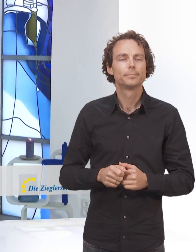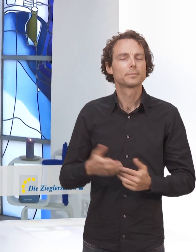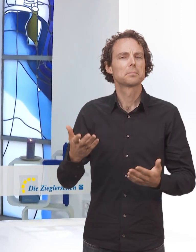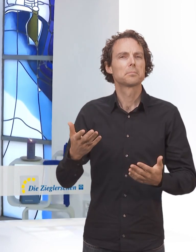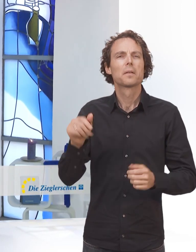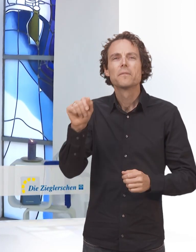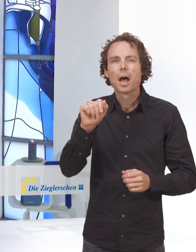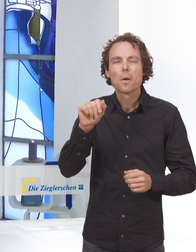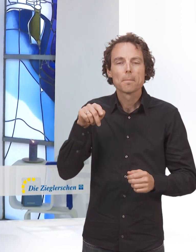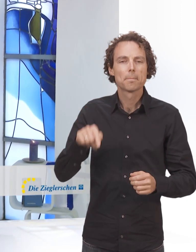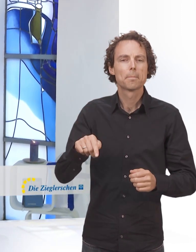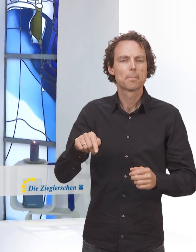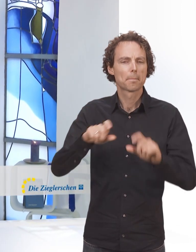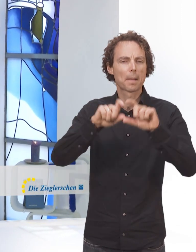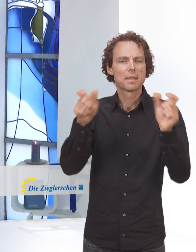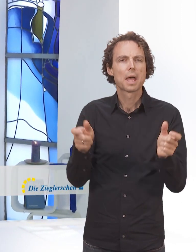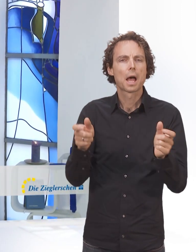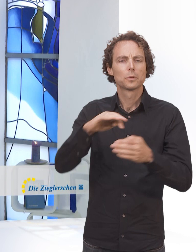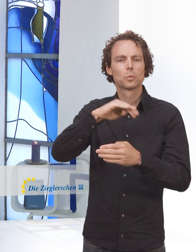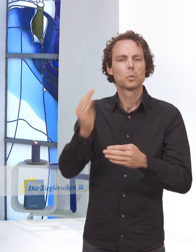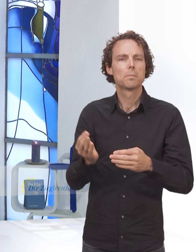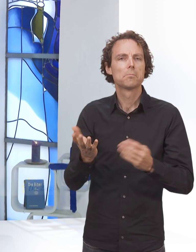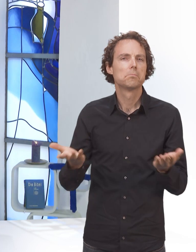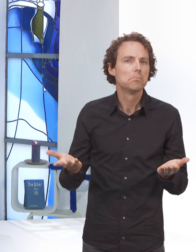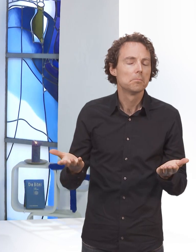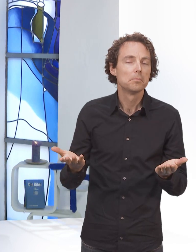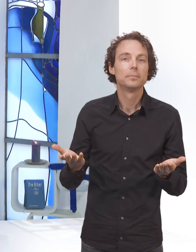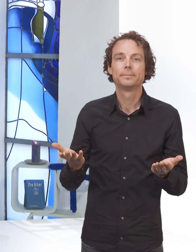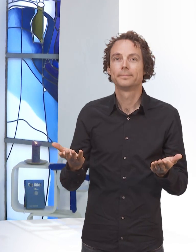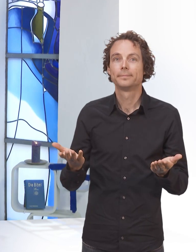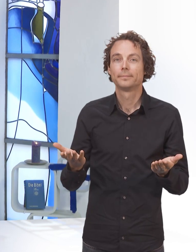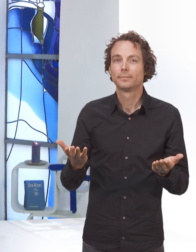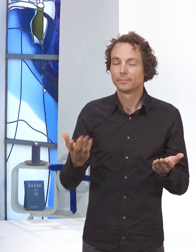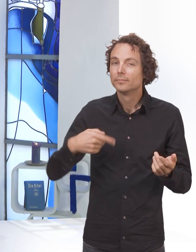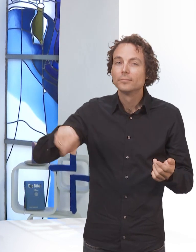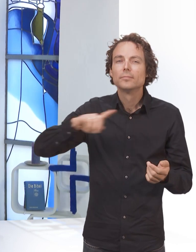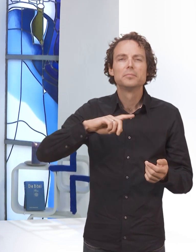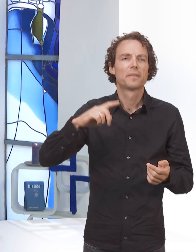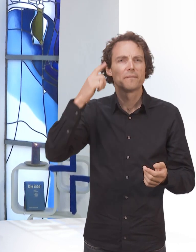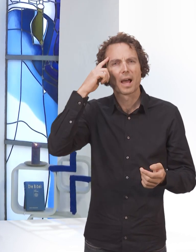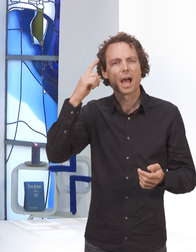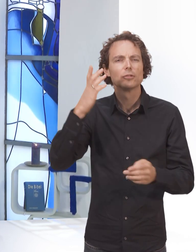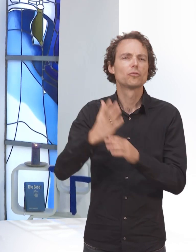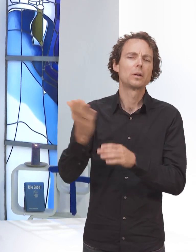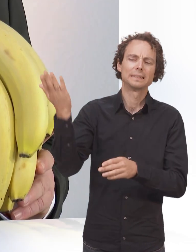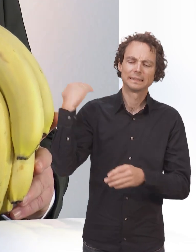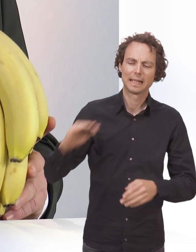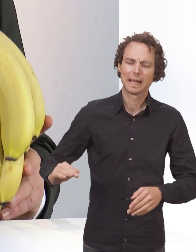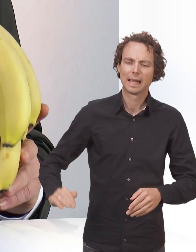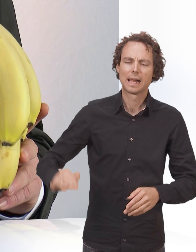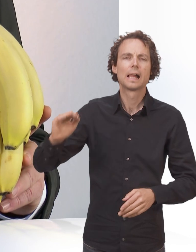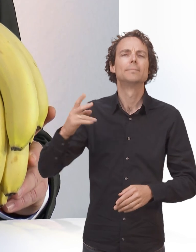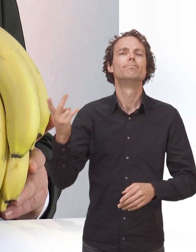Warum eigentlich ist die Banane krumm? Wissen wir seit frühester Kindheit,